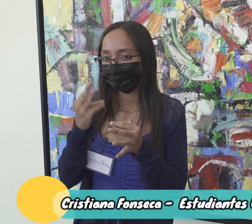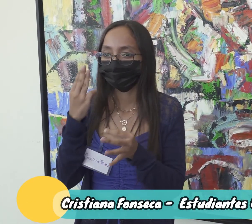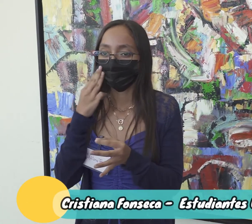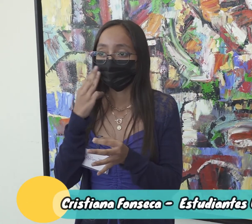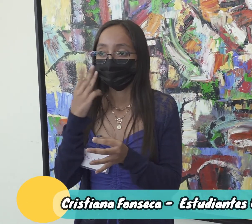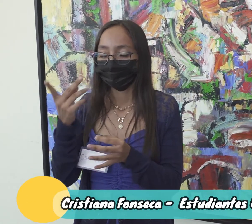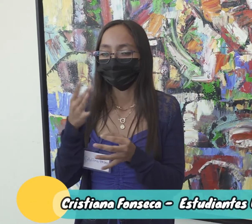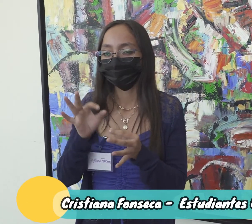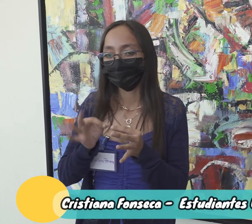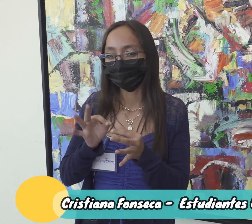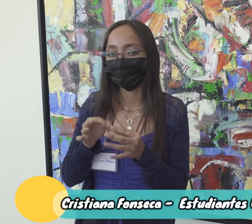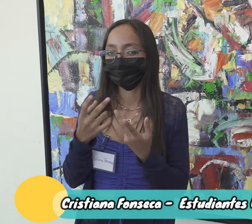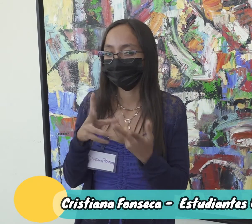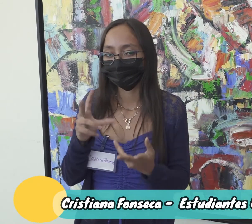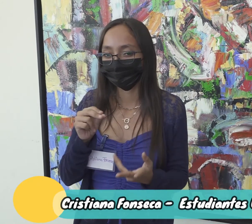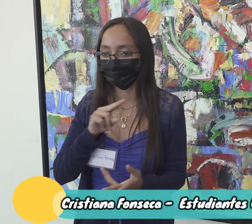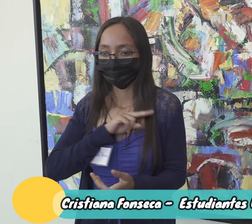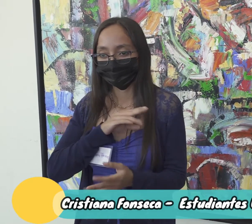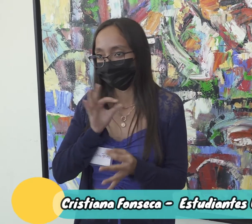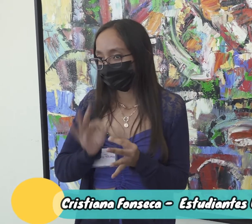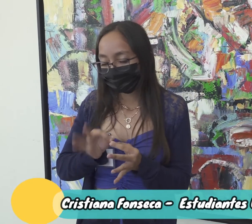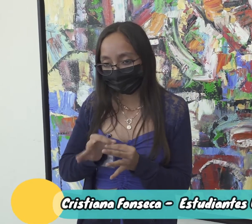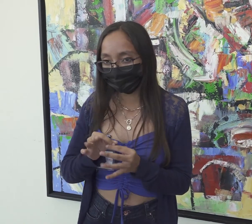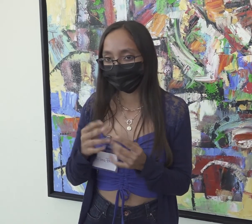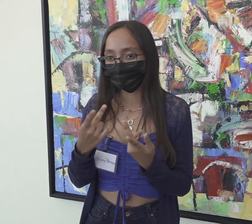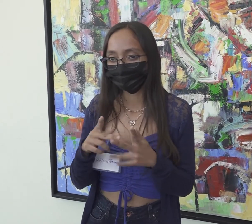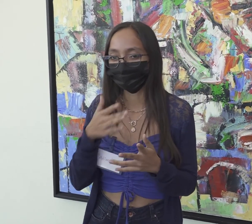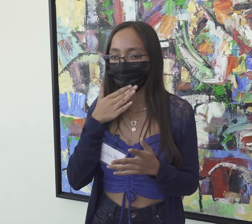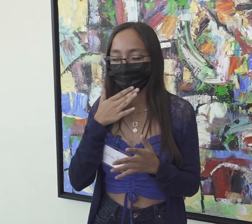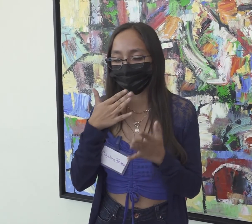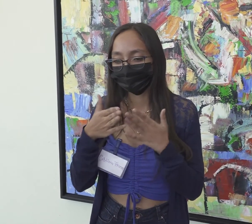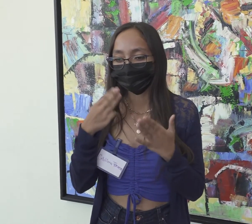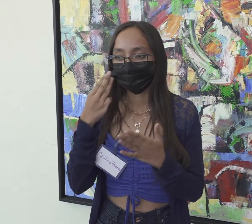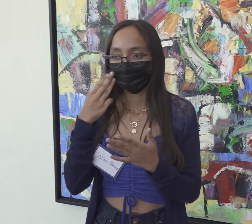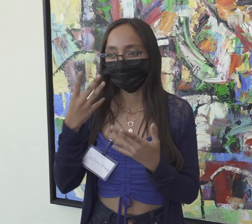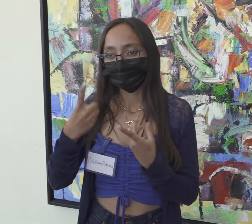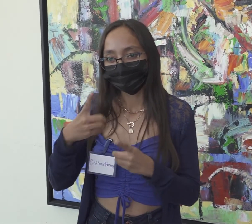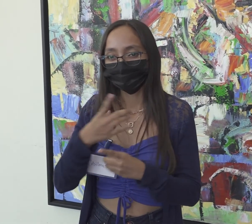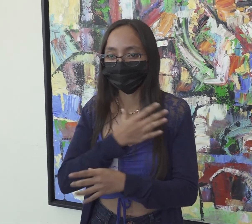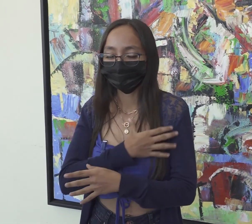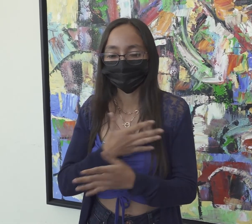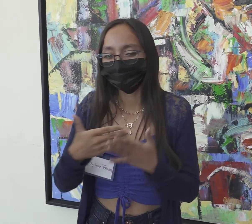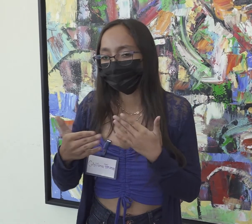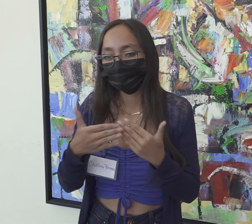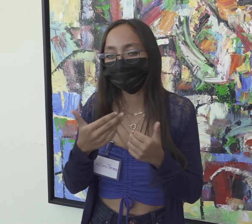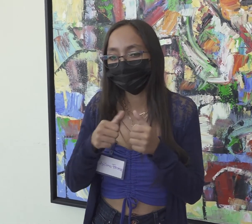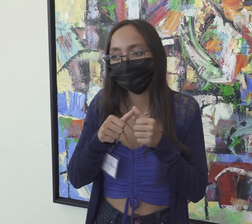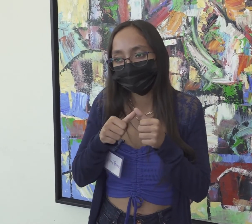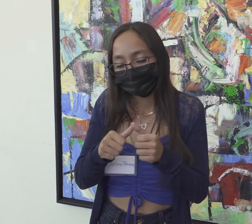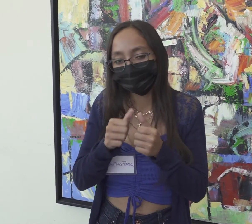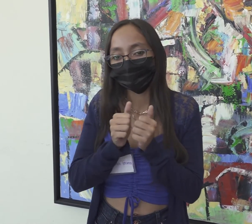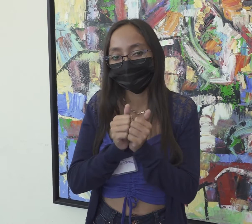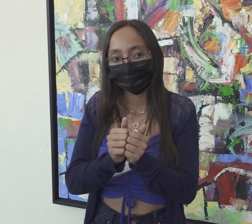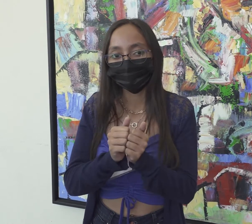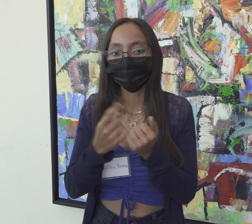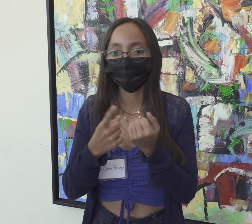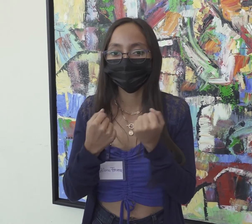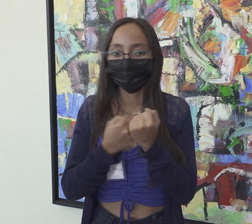Mi mamá fue la que inicialmente me estuvo interpretando, pero era bastante difícil, pues mi mamá le duele mucho los brazos para esta interpretación.